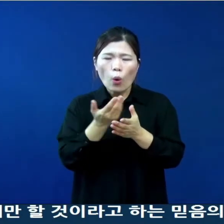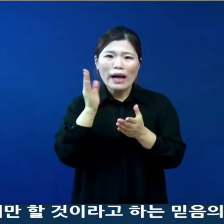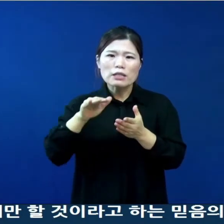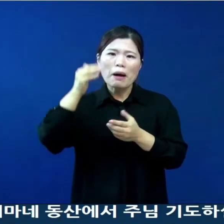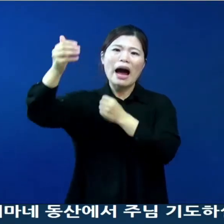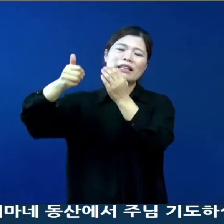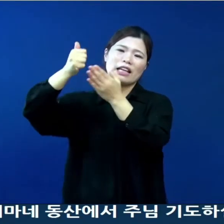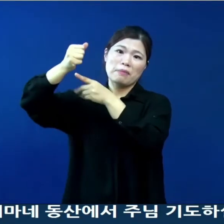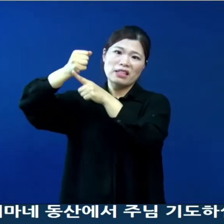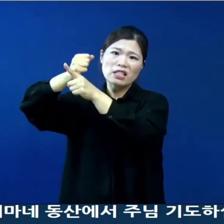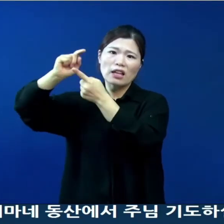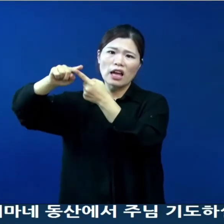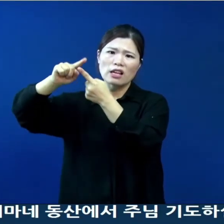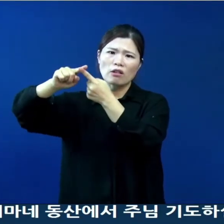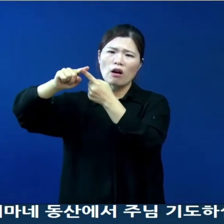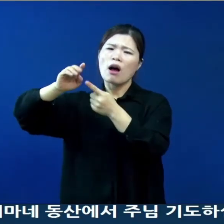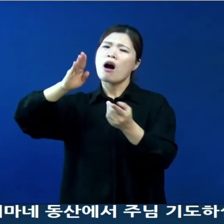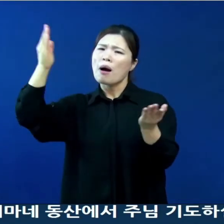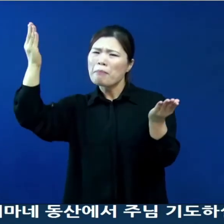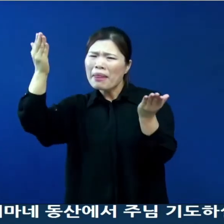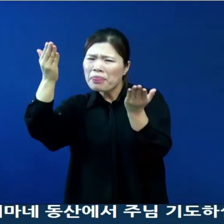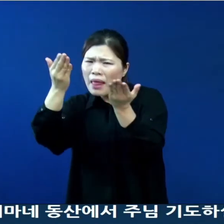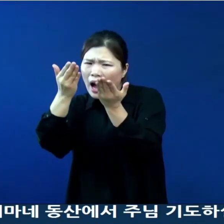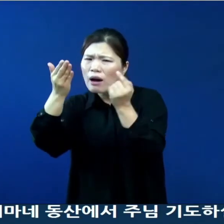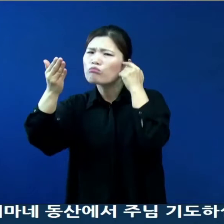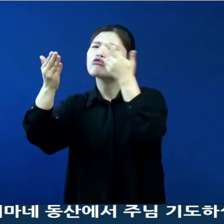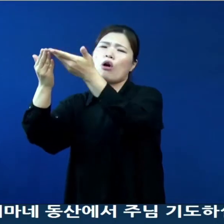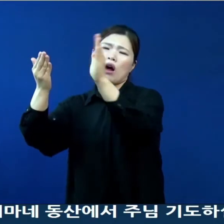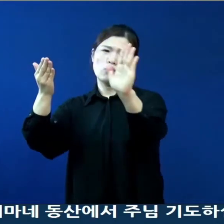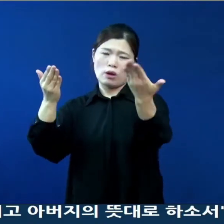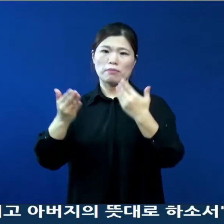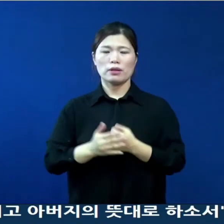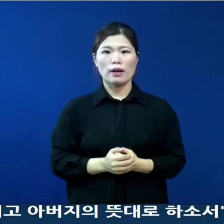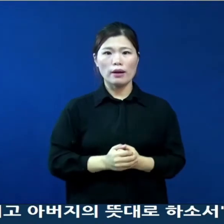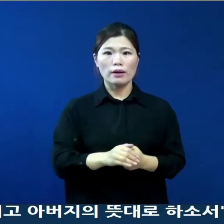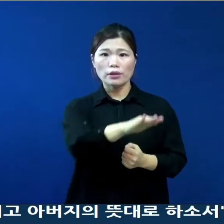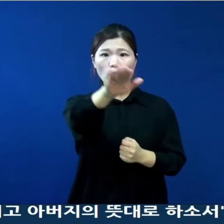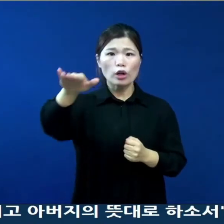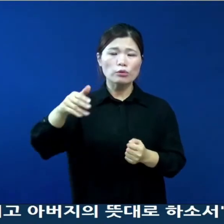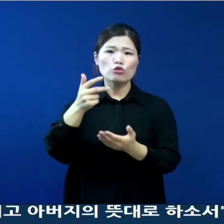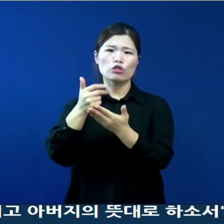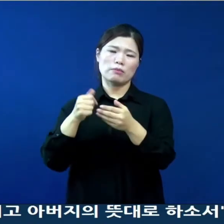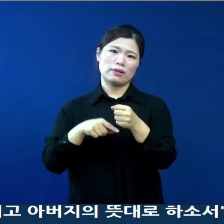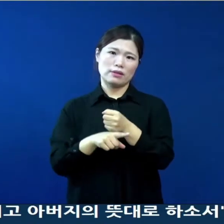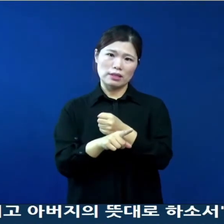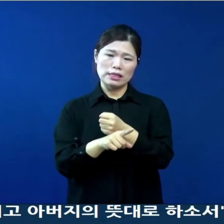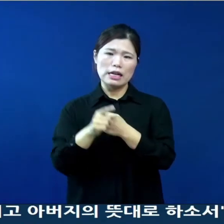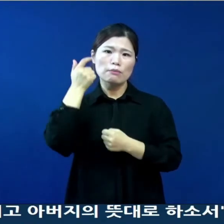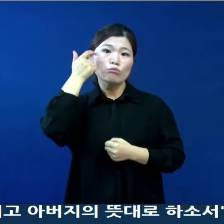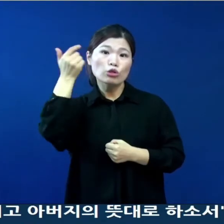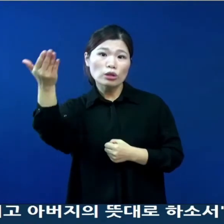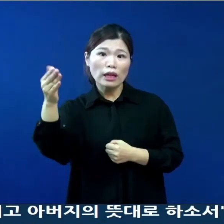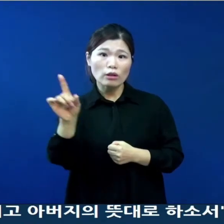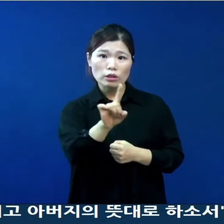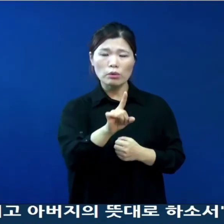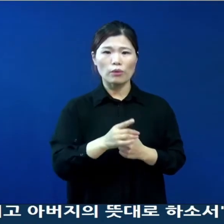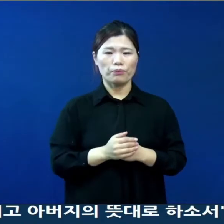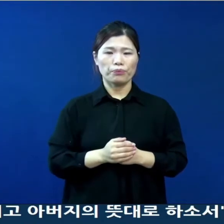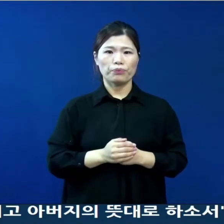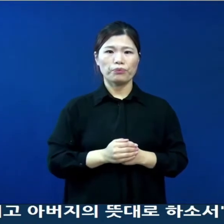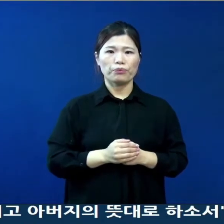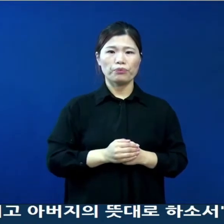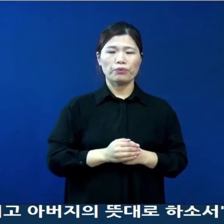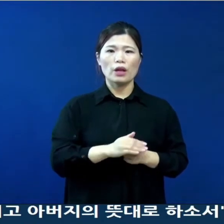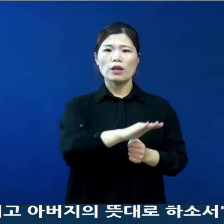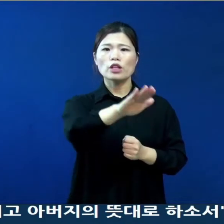우리 주님의 삶이셨다라고 하는 것입니다. 그렇다면 주의 뜻을 묻는다는 것이 우리 삶에